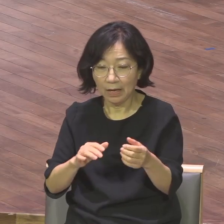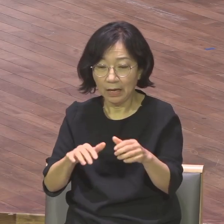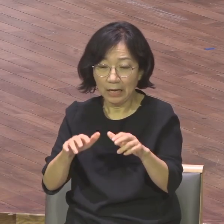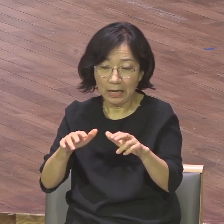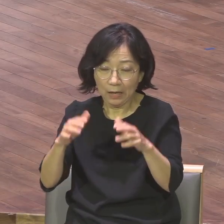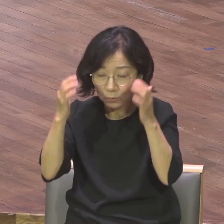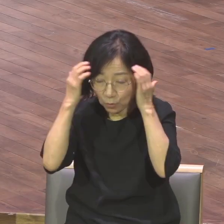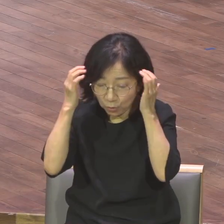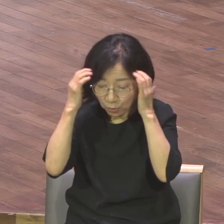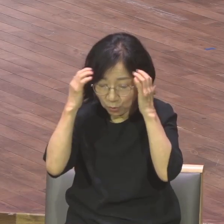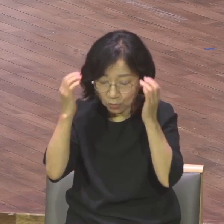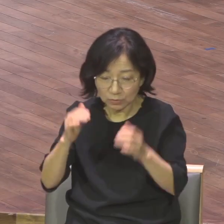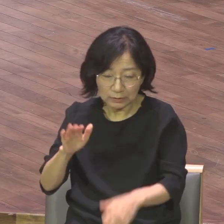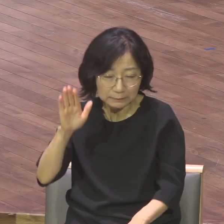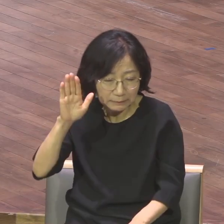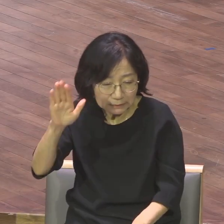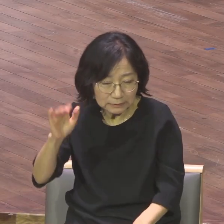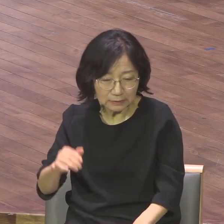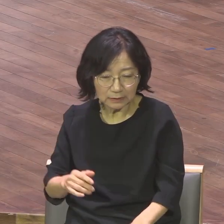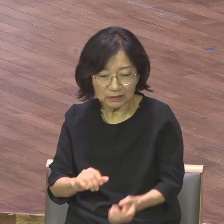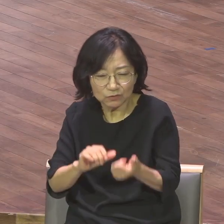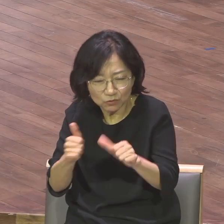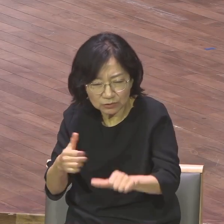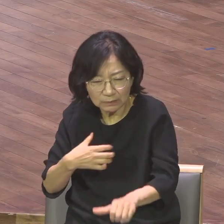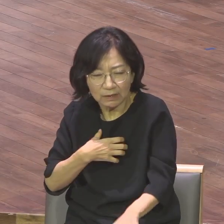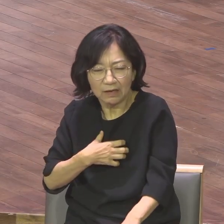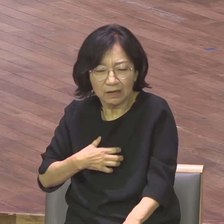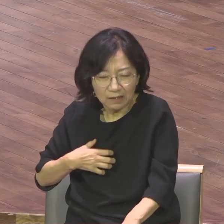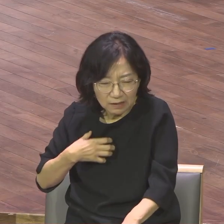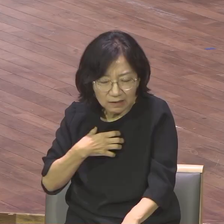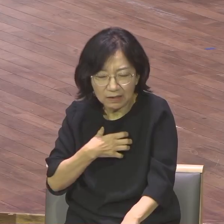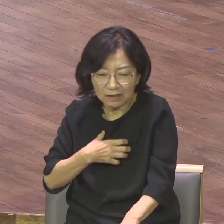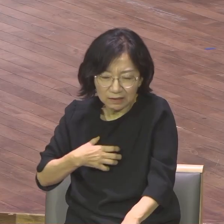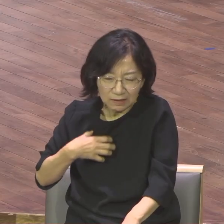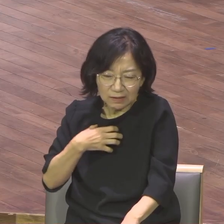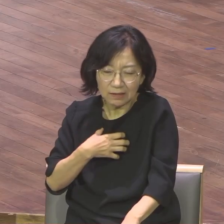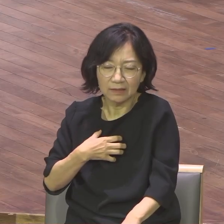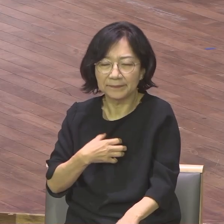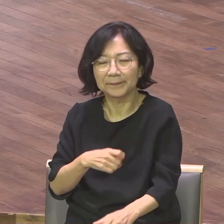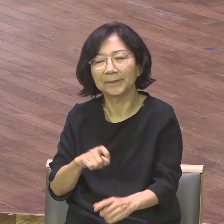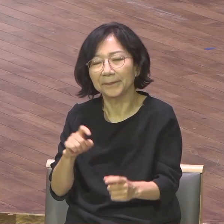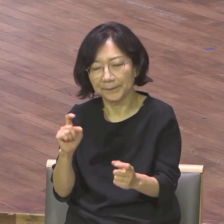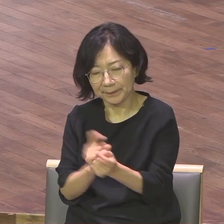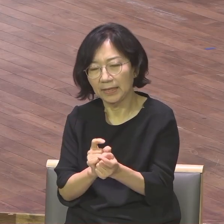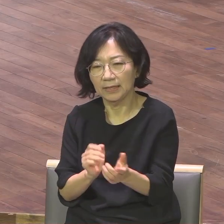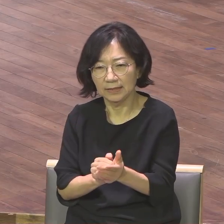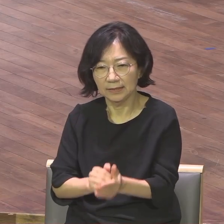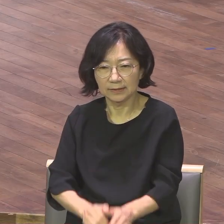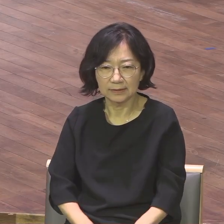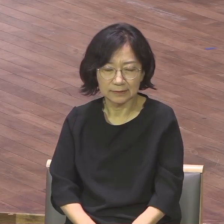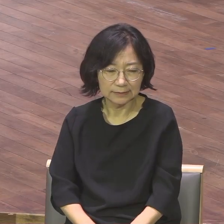문제, 내세 문제 걱정하고 살아야 하는 저주받은 인생이 되고 말았어요.